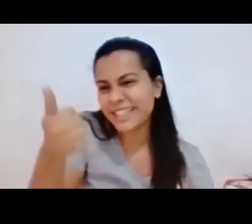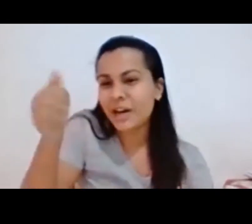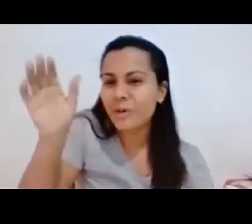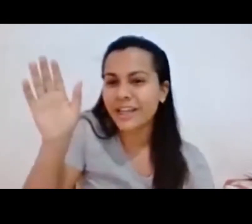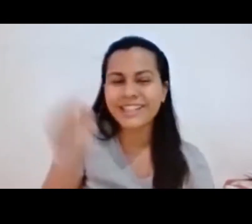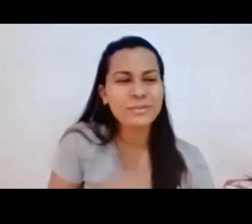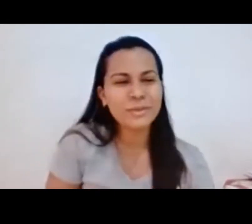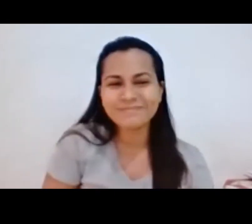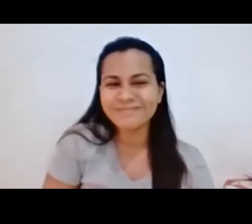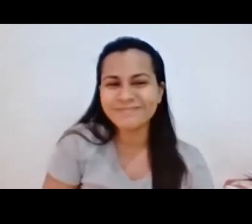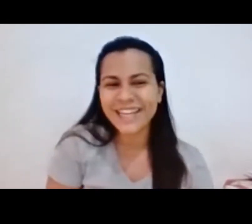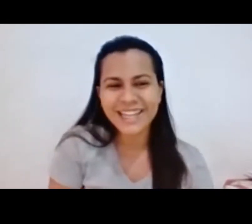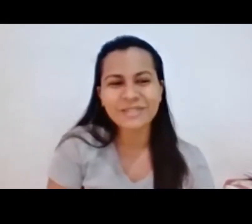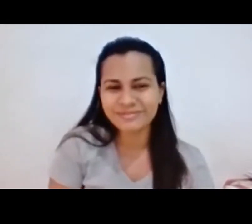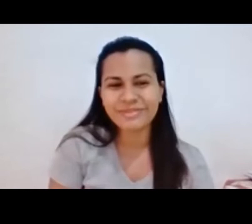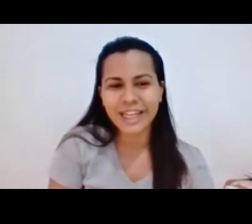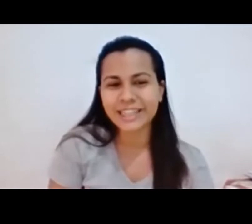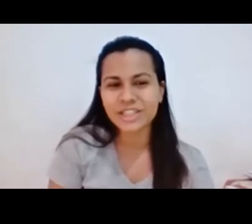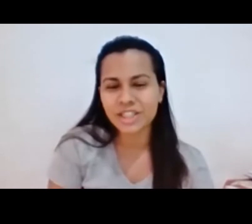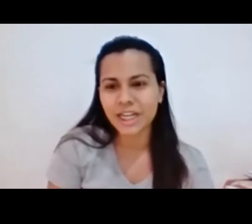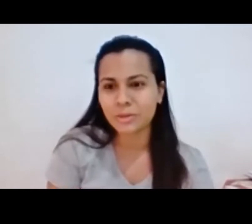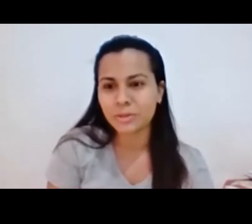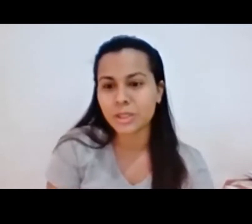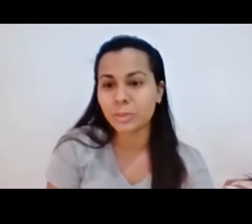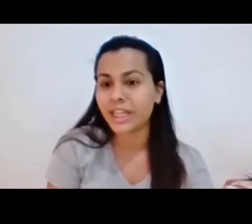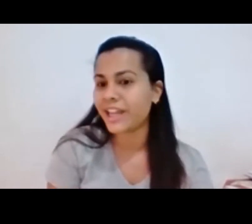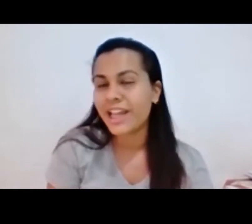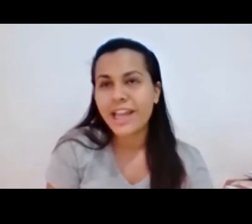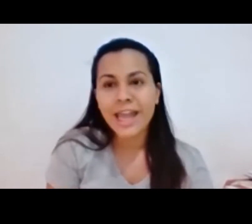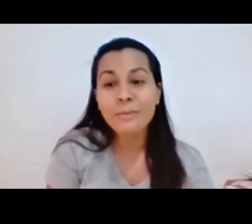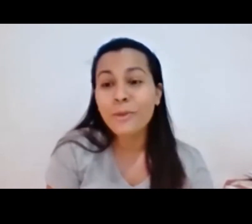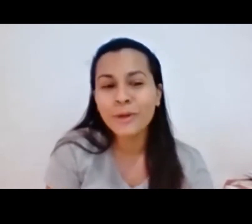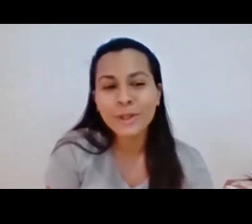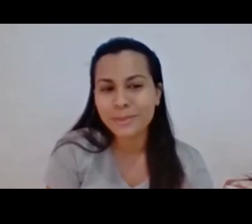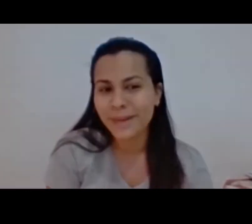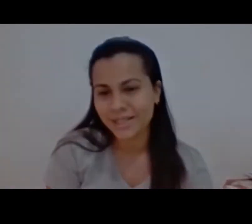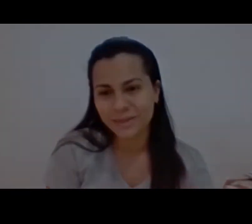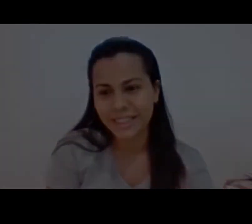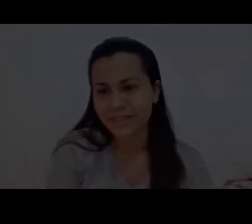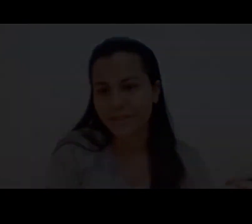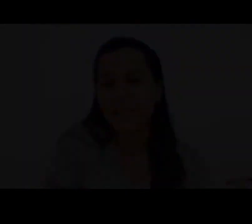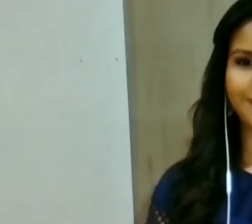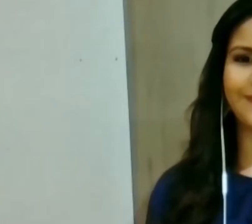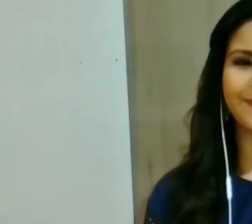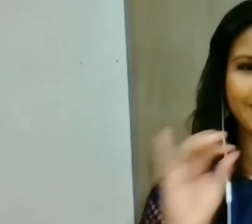um oi. E aí eu fiquei até chateada com isso, porque é muito mais do que isso, né?